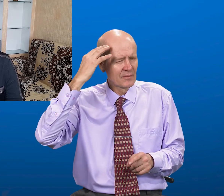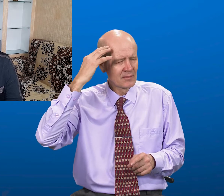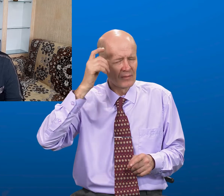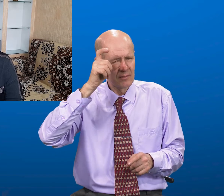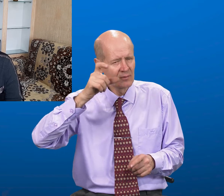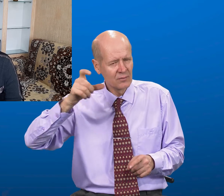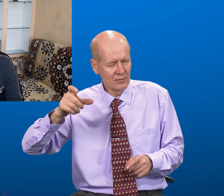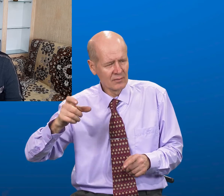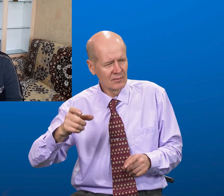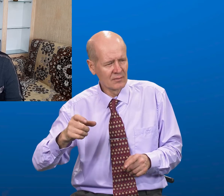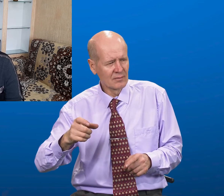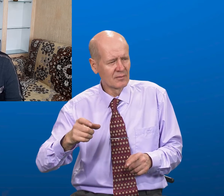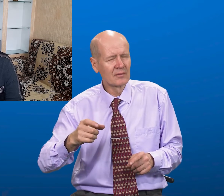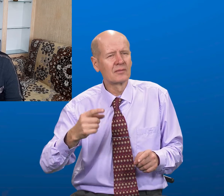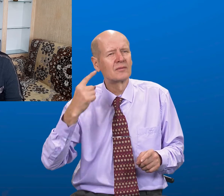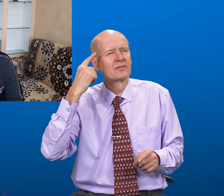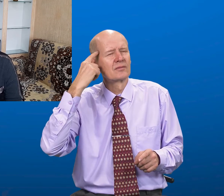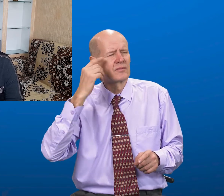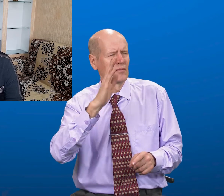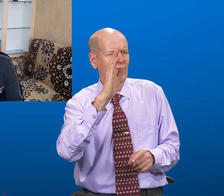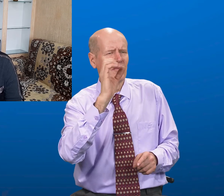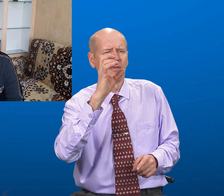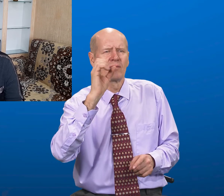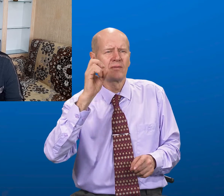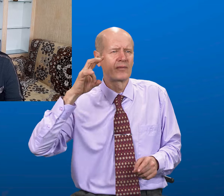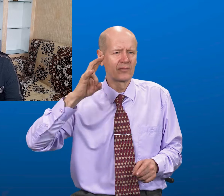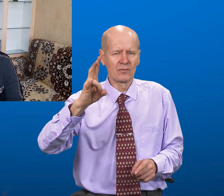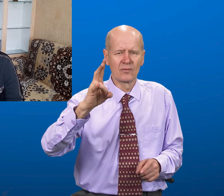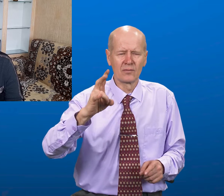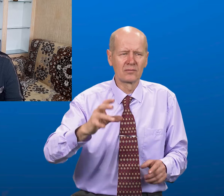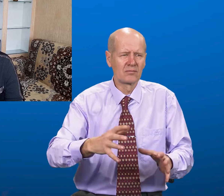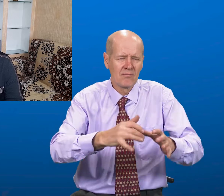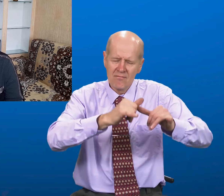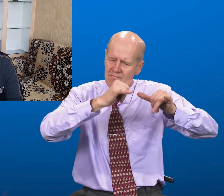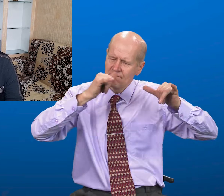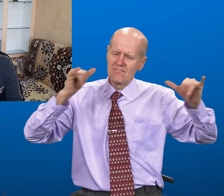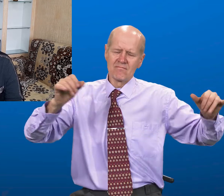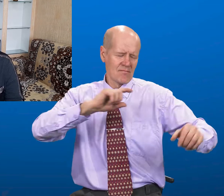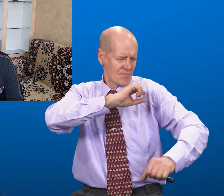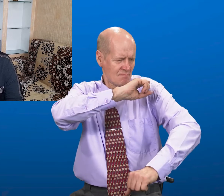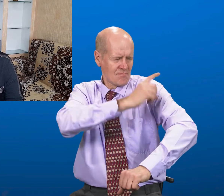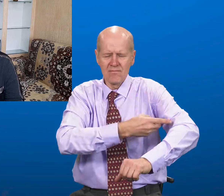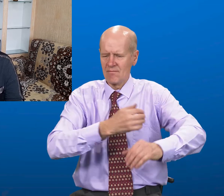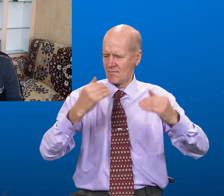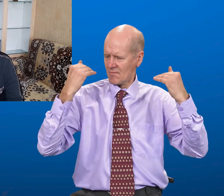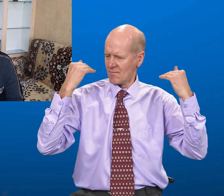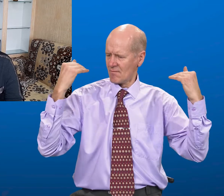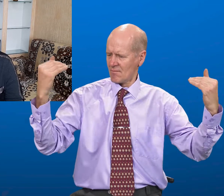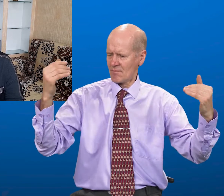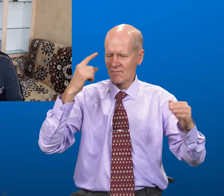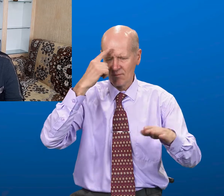жизнь которых подобна траве. Она хрупка и легко может прерваться любой нелепой